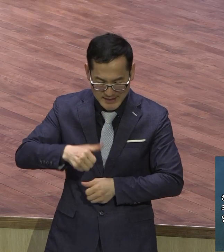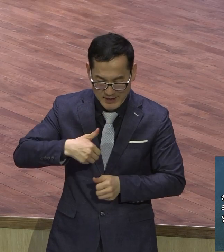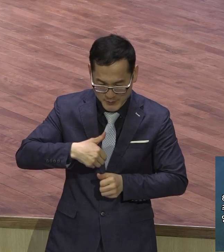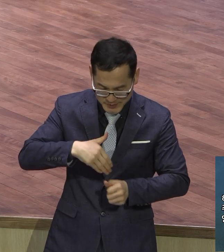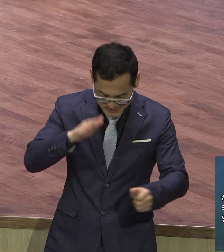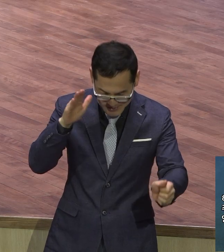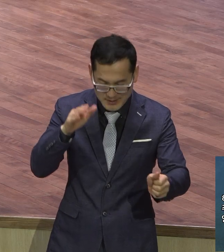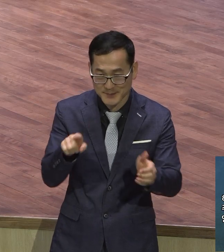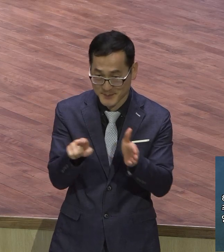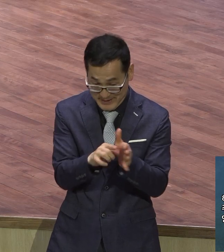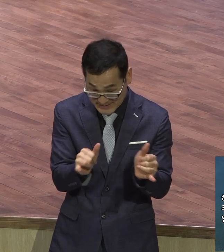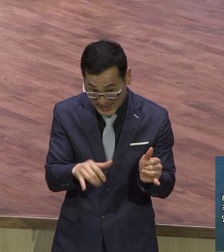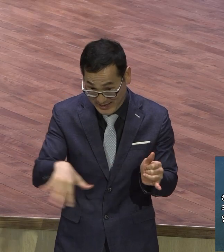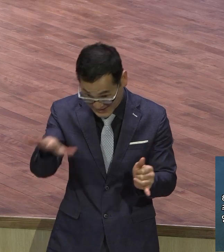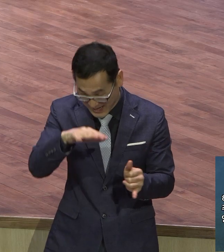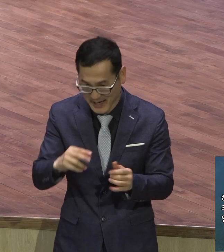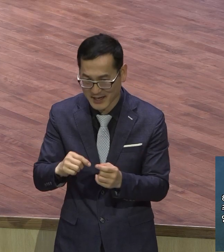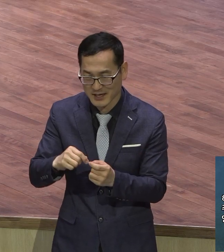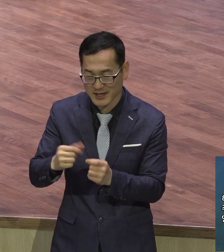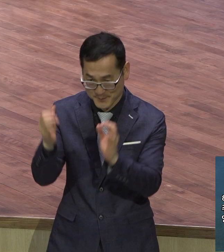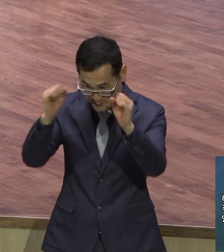영생을 얻게 하려 하십니다.